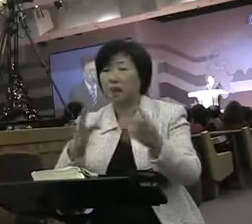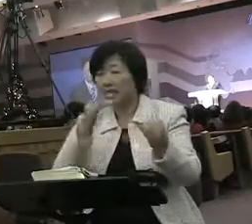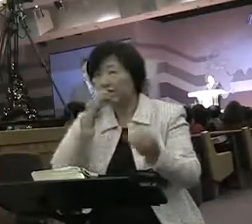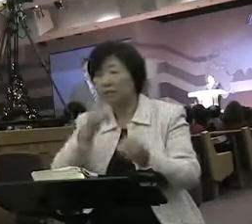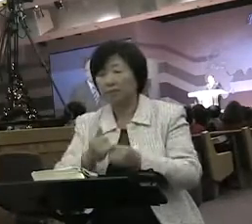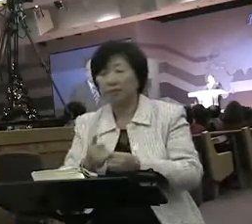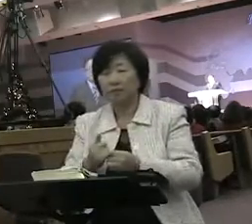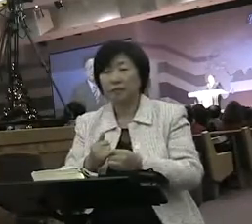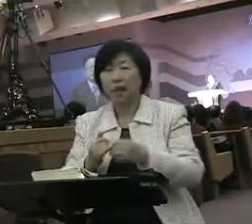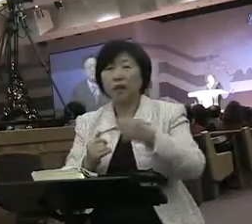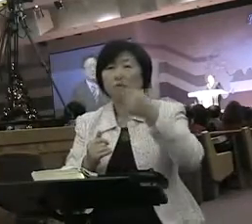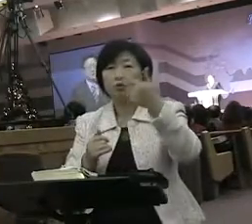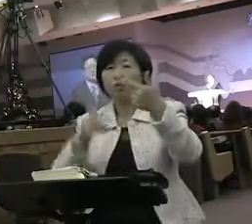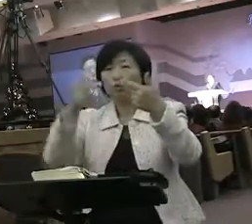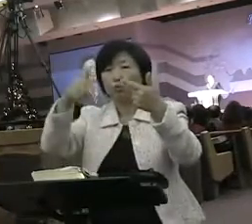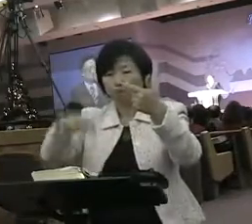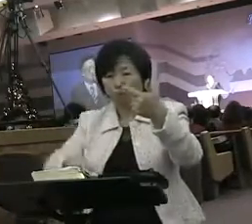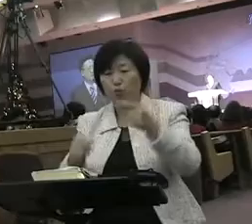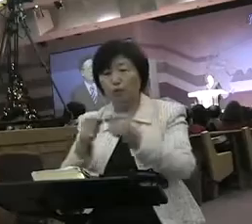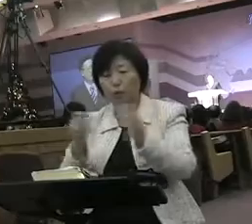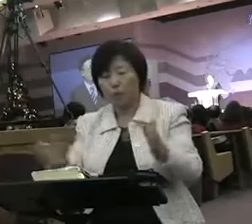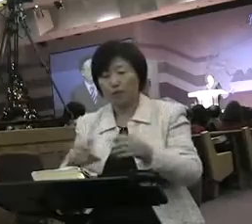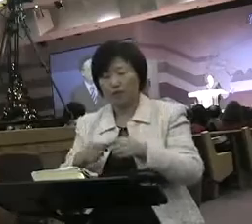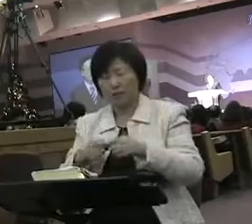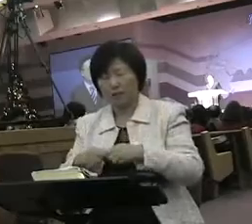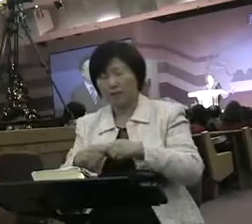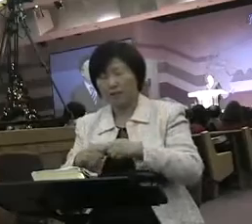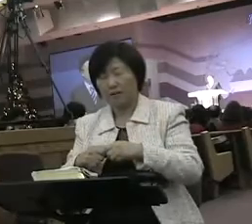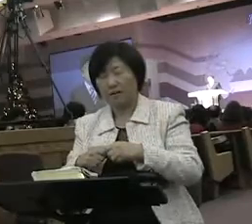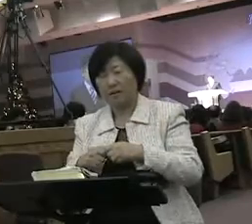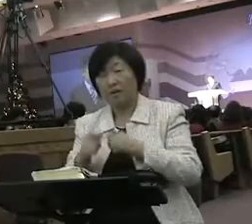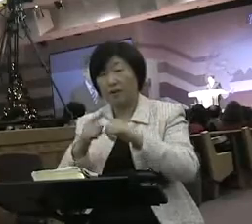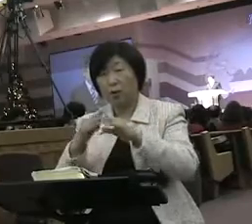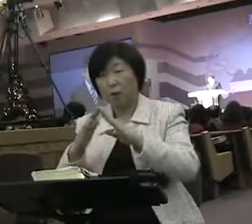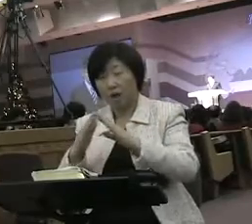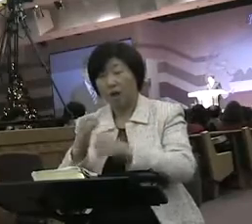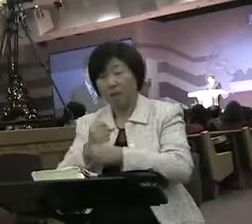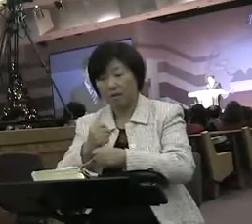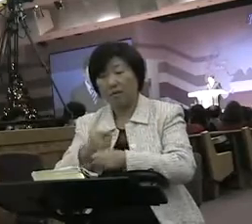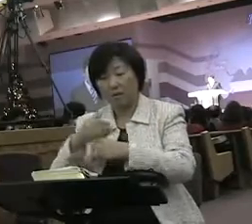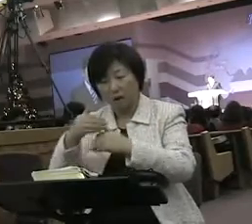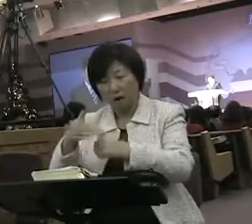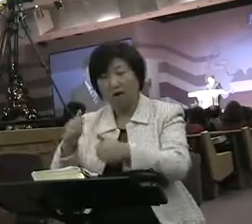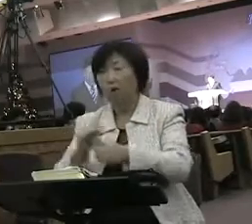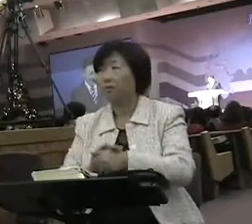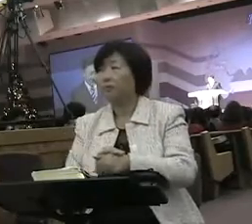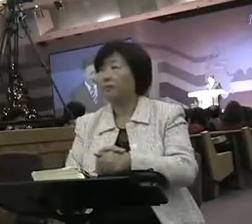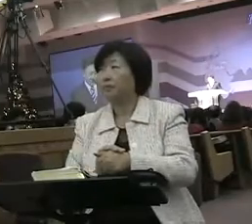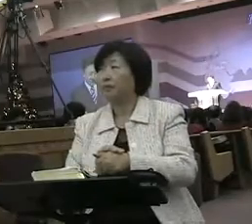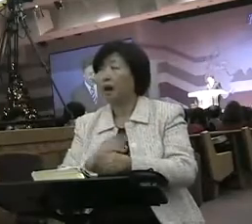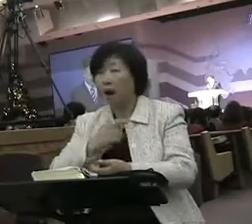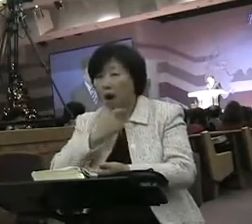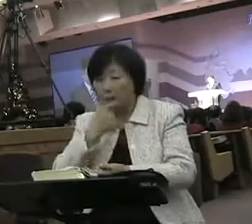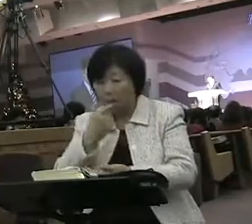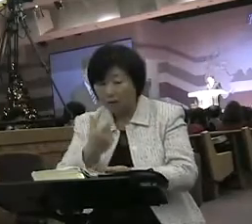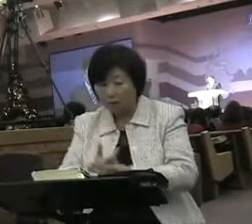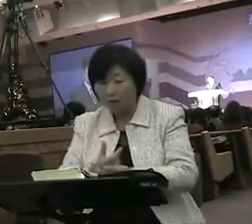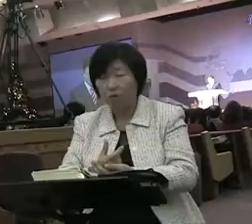그리고 지난 6주 동안 우리 하나님께서 얼마나 세심하게 교회를 만들어 가시는지